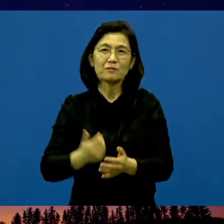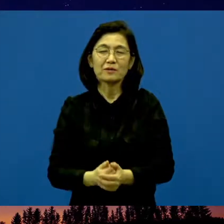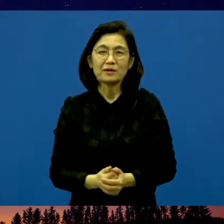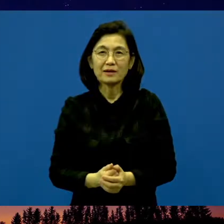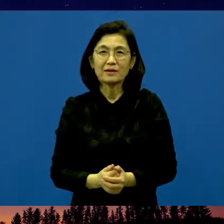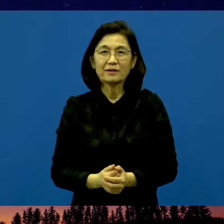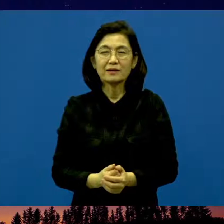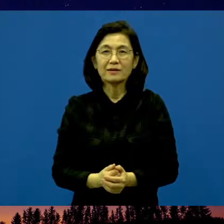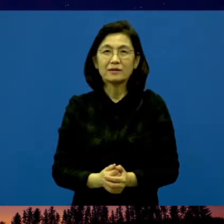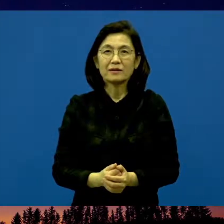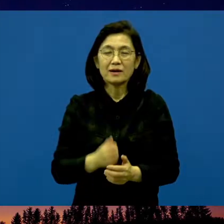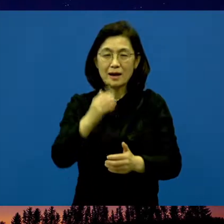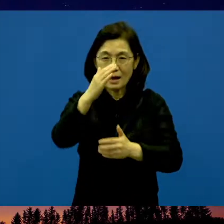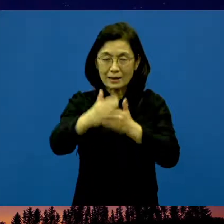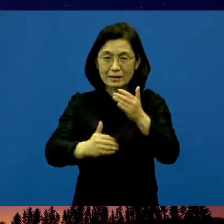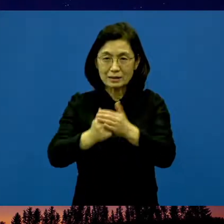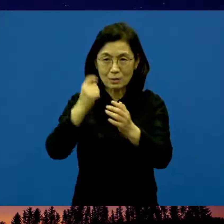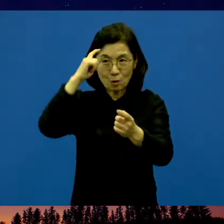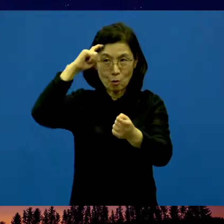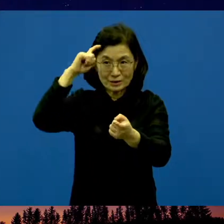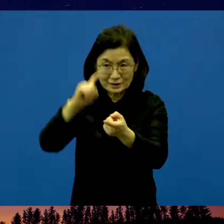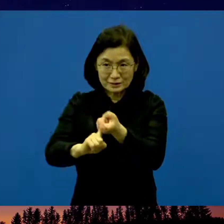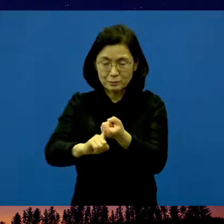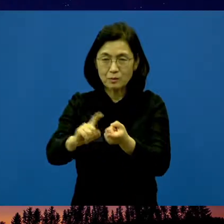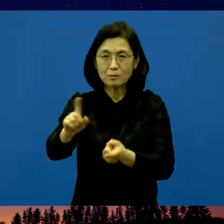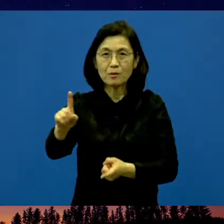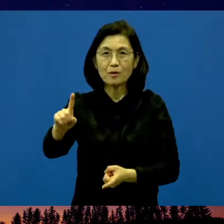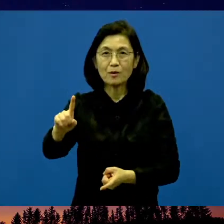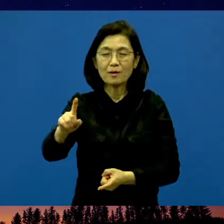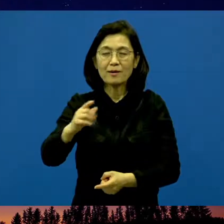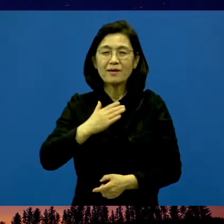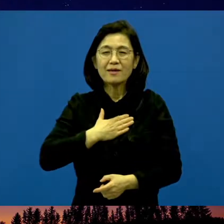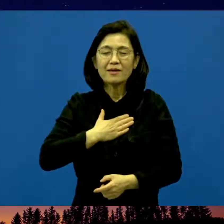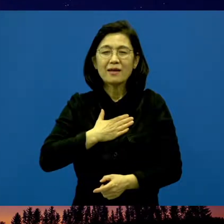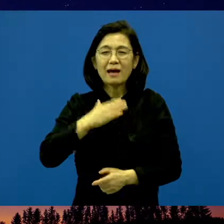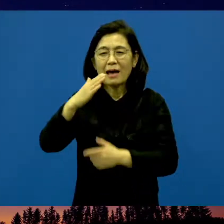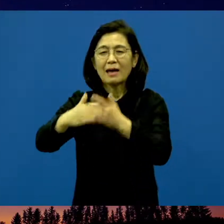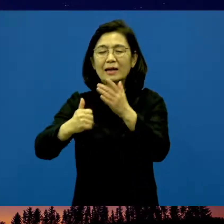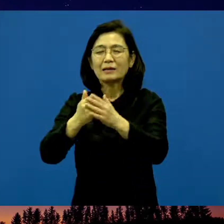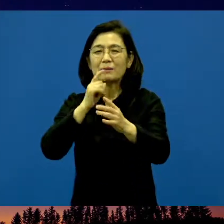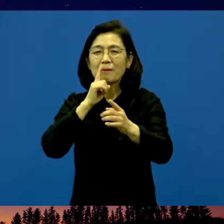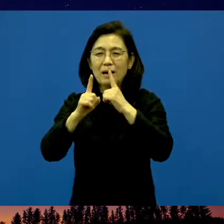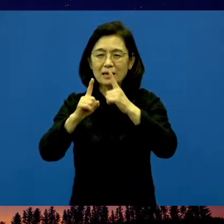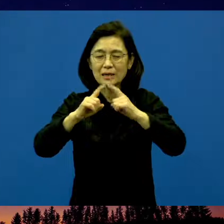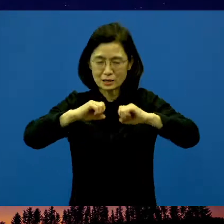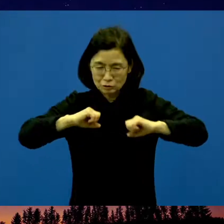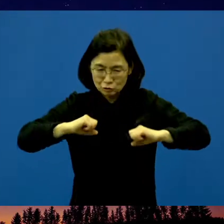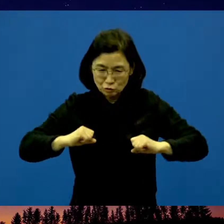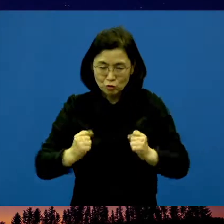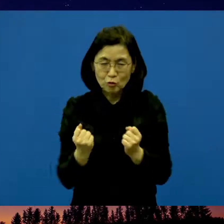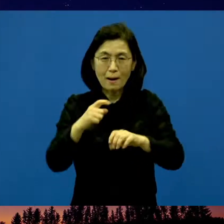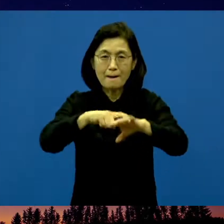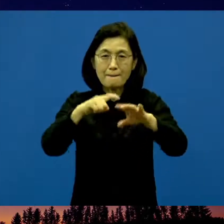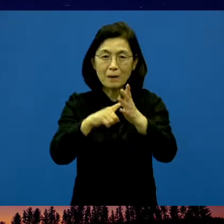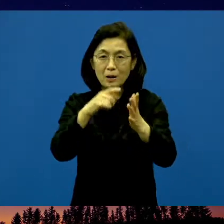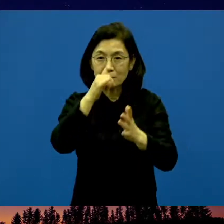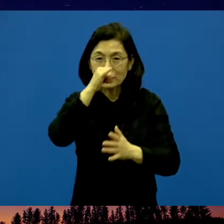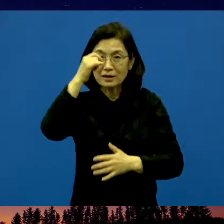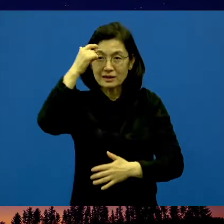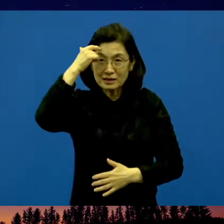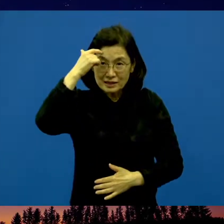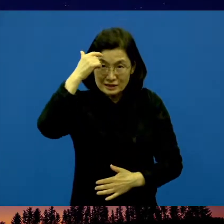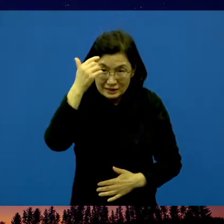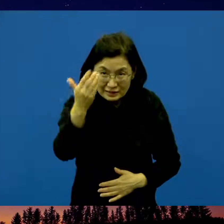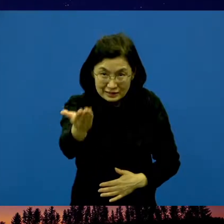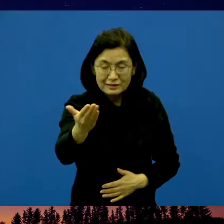중요한 이슈가 아니에요. 하나님의 관심은 너가 나의 말에 순종할 생각이 있느냐고 물으시는 거예요. 순종할